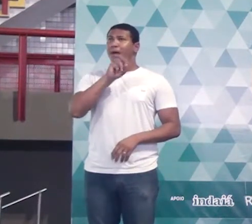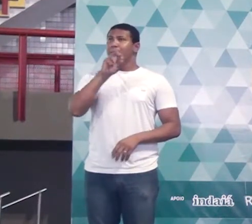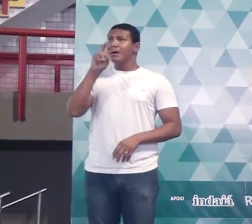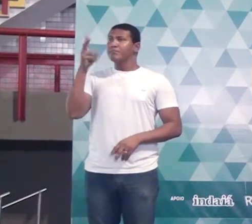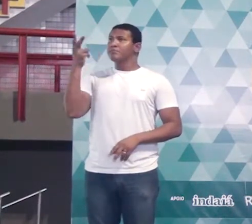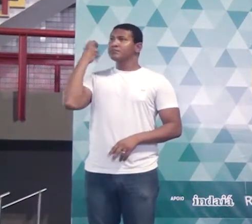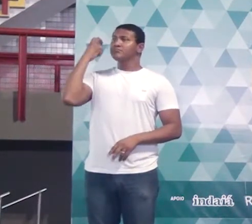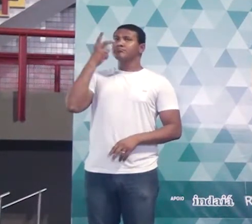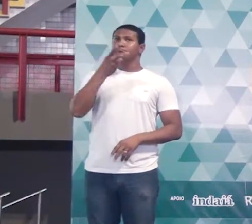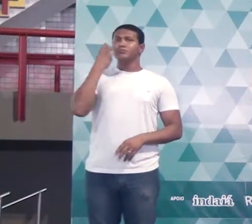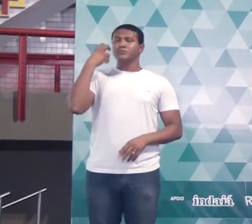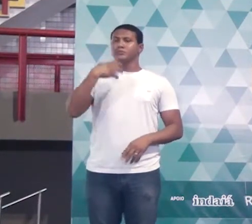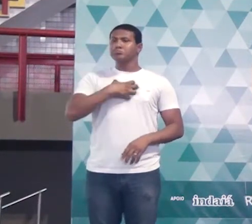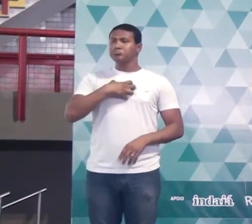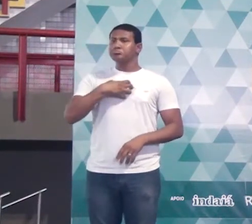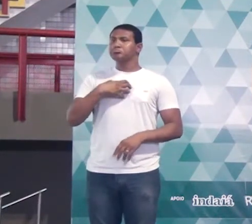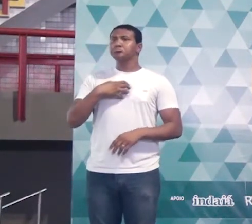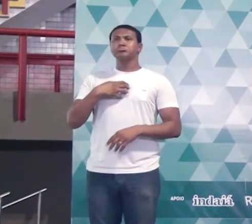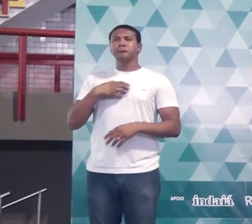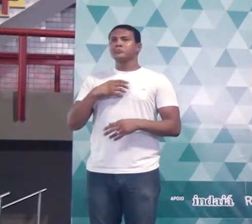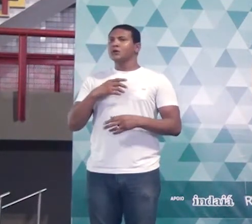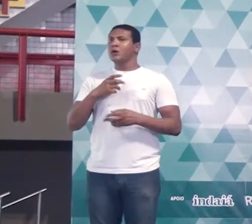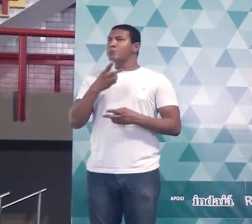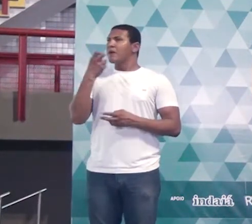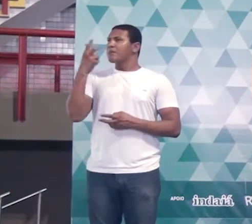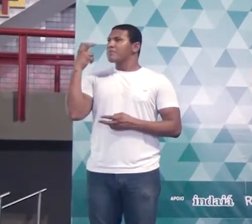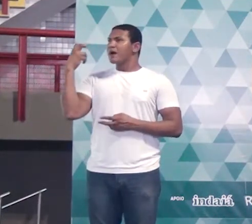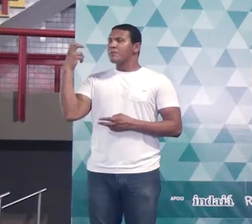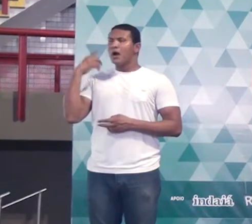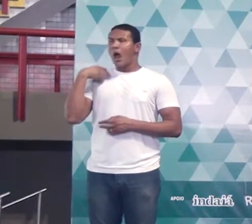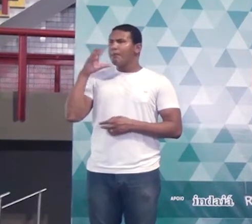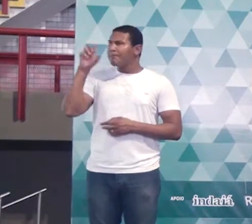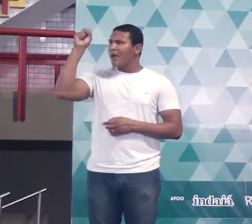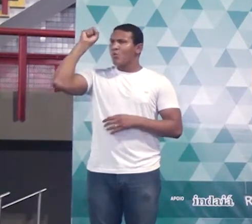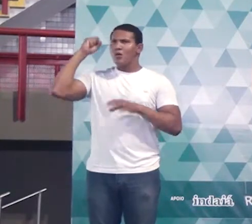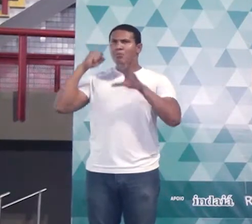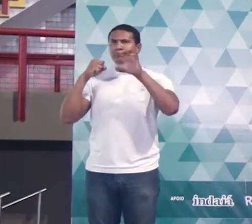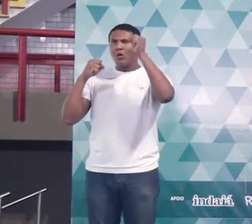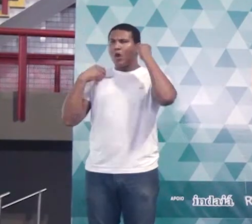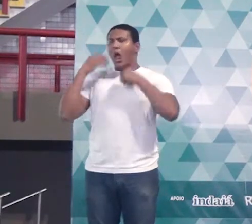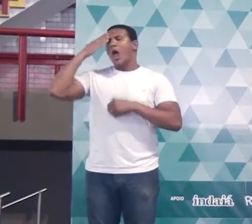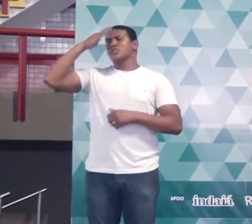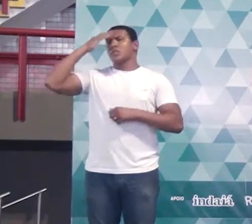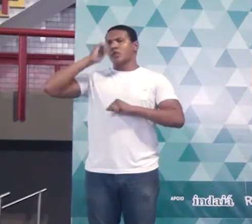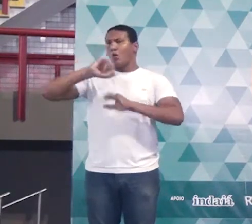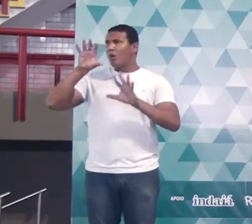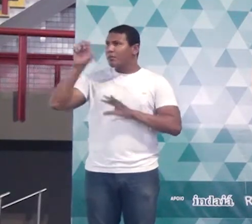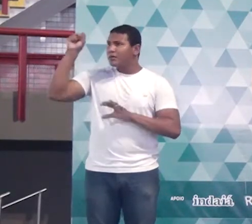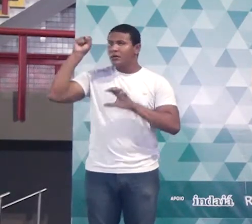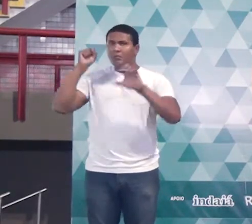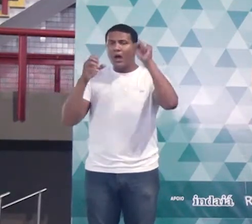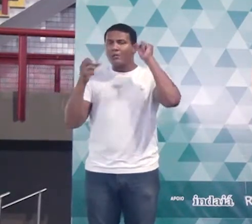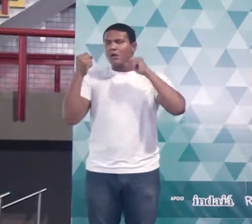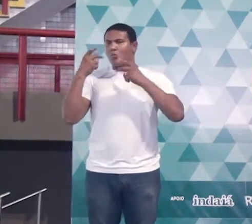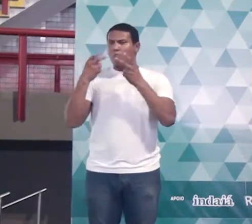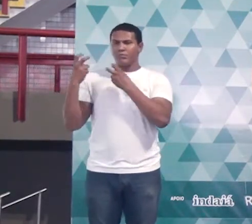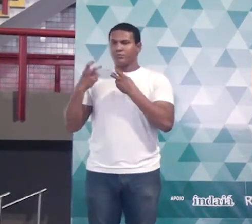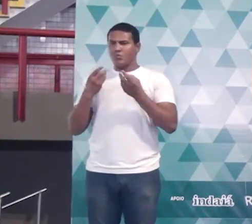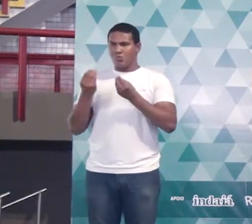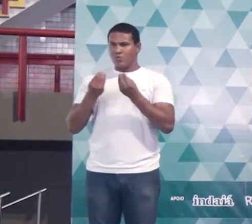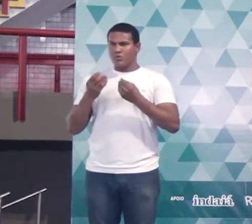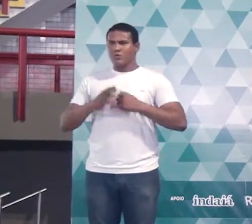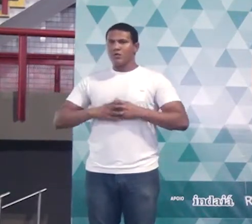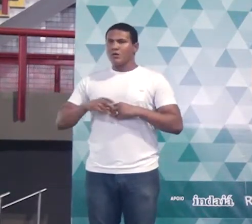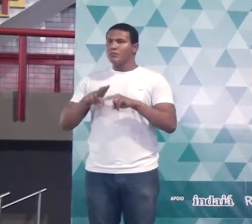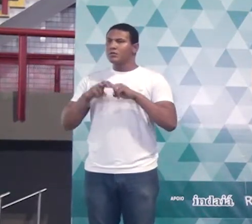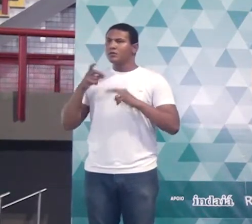sensoriais para captar os variados instrumentos de linguagem. Portanto, um